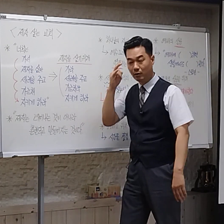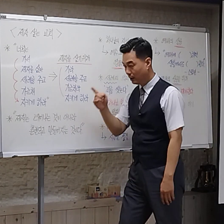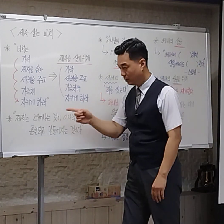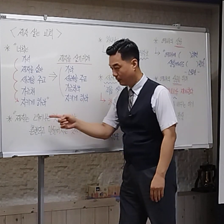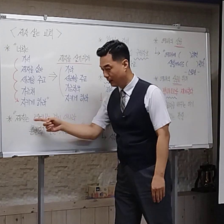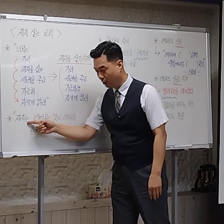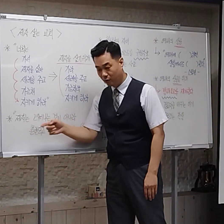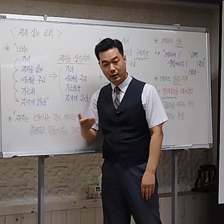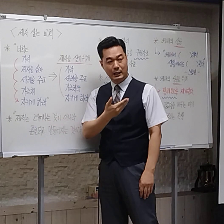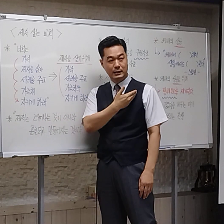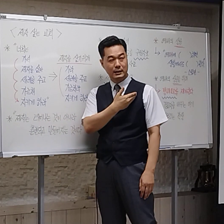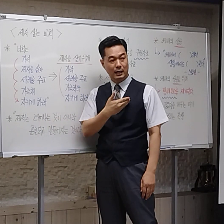이거 봐봐요.